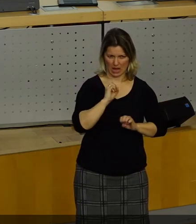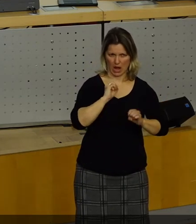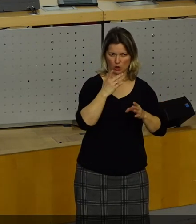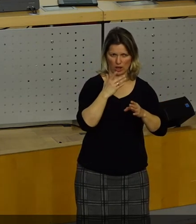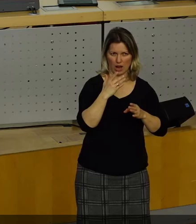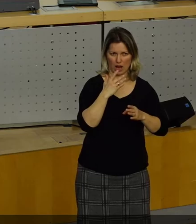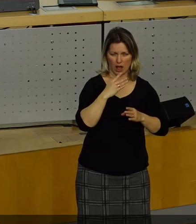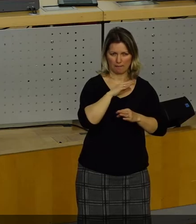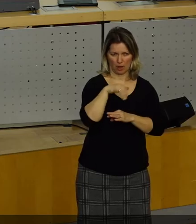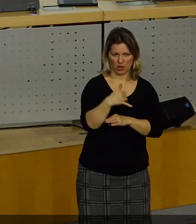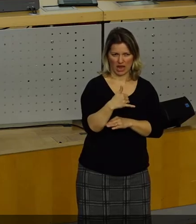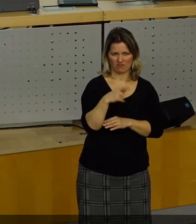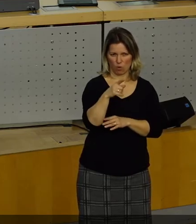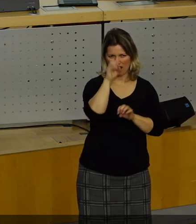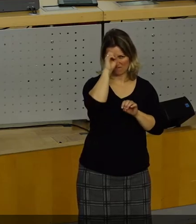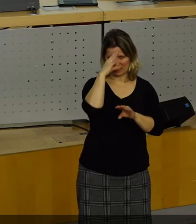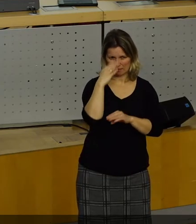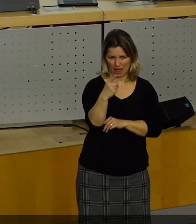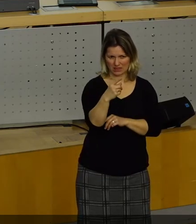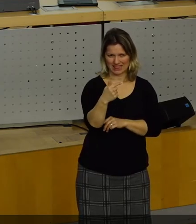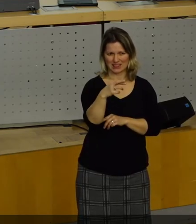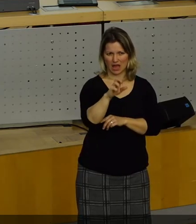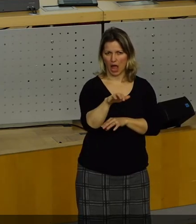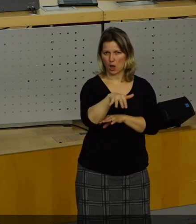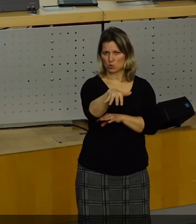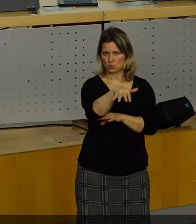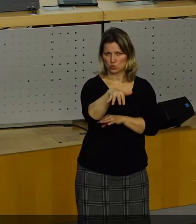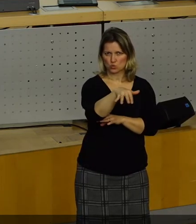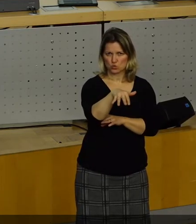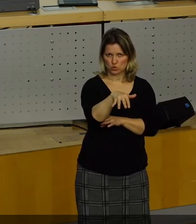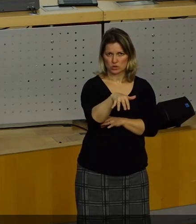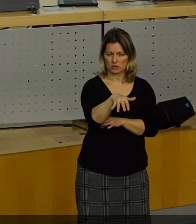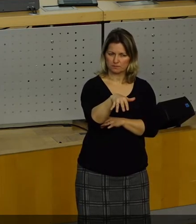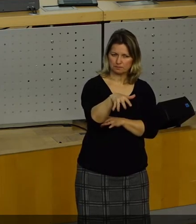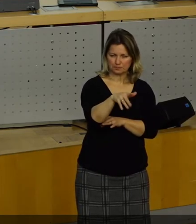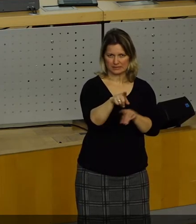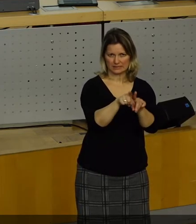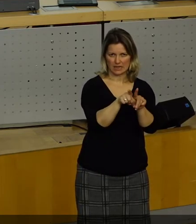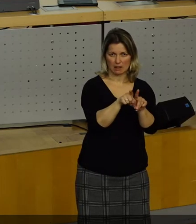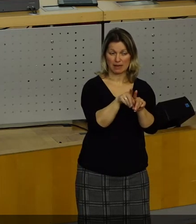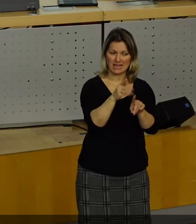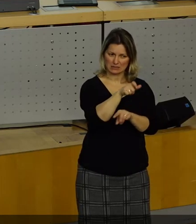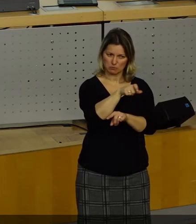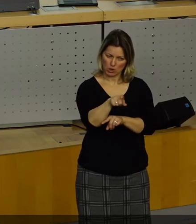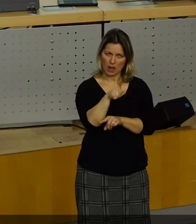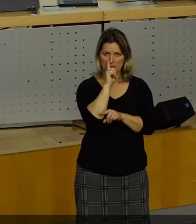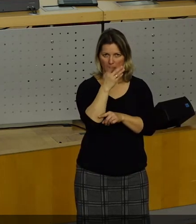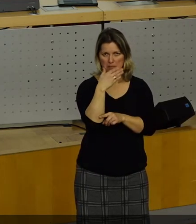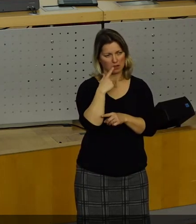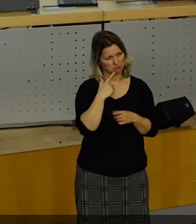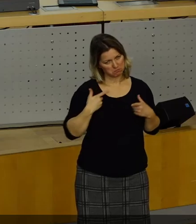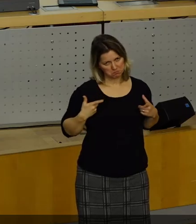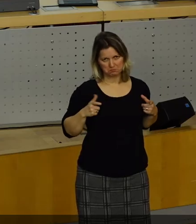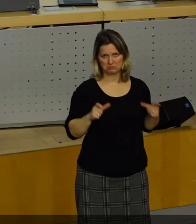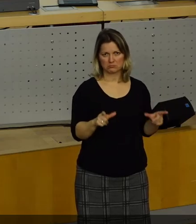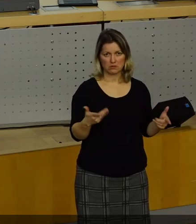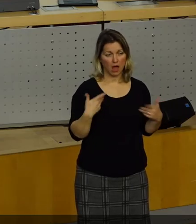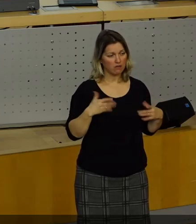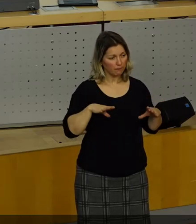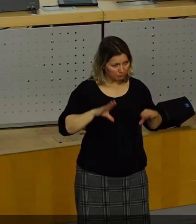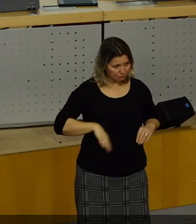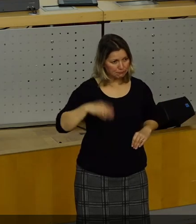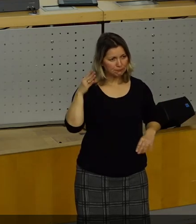haben, ist auch ein ähnliches. Ich glaube schon, die Bürgerschaft ist insgesamt dort wehrhafter geworden und lässt doch nicht einfach zu. Wir haben auf der